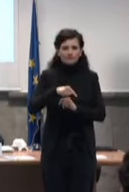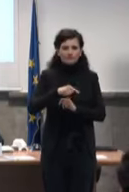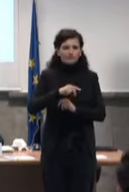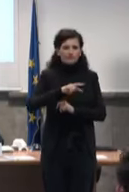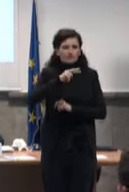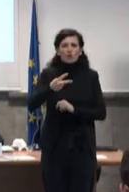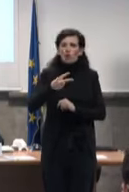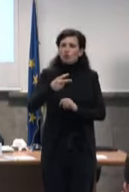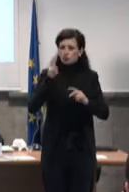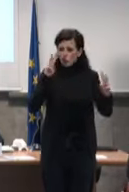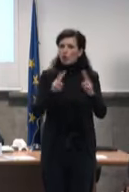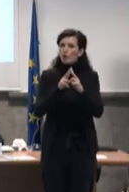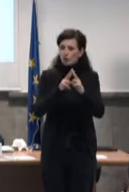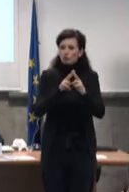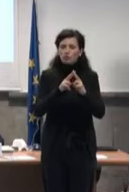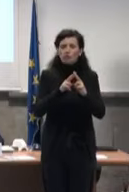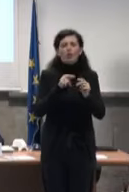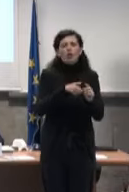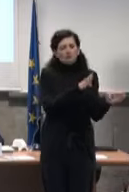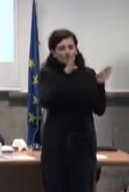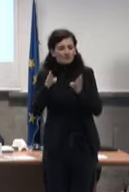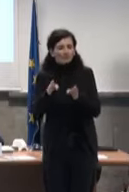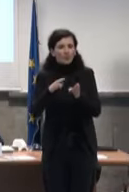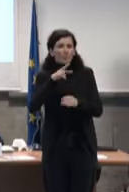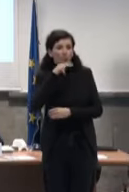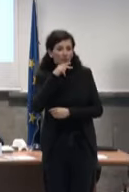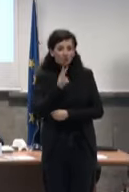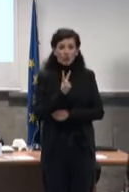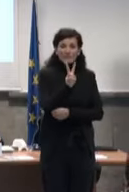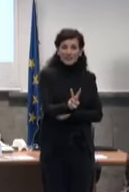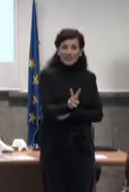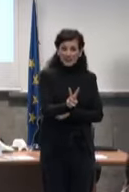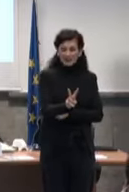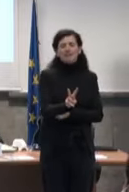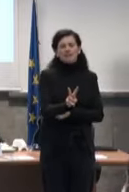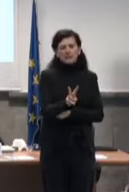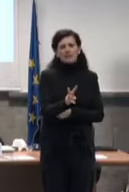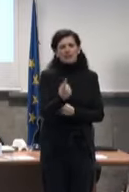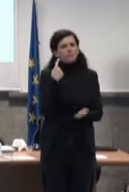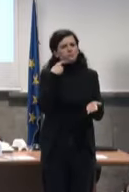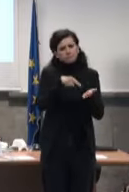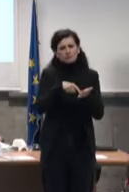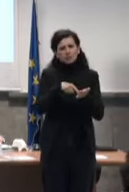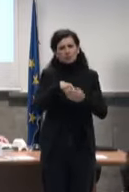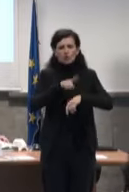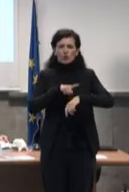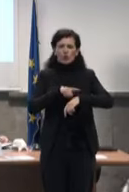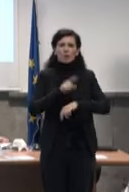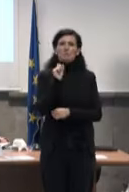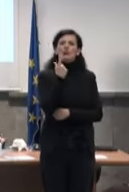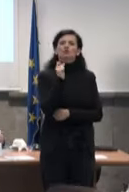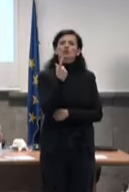logistici è stato spostato al pomeriggio venerdì prossimo cercheremo di ritornare alla formato delle ore